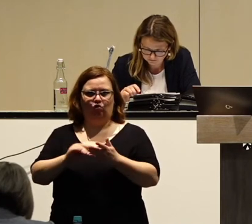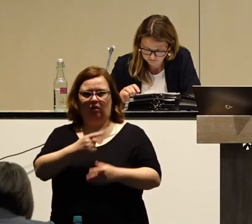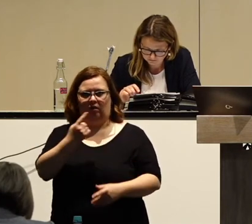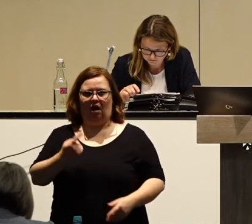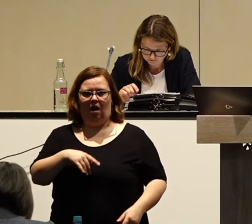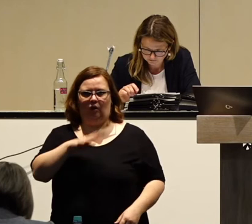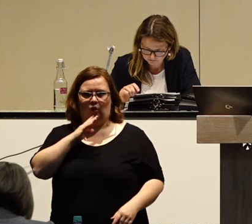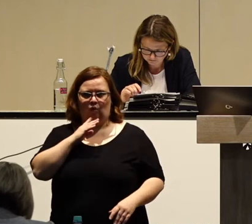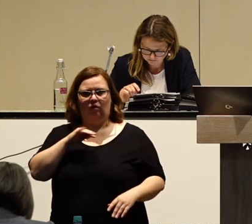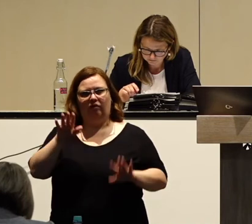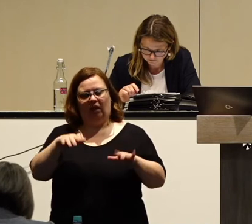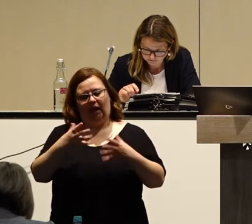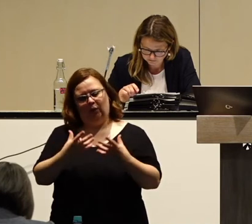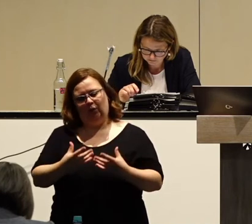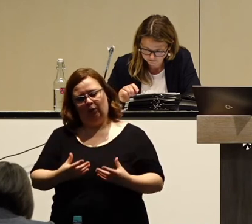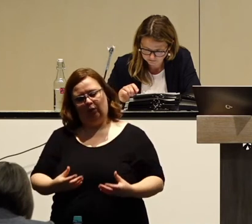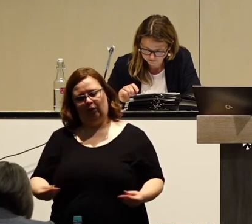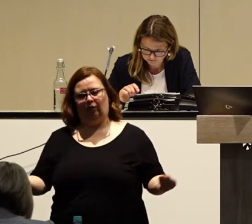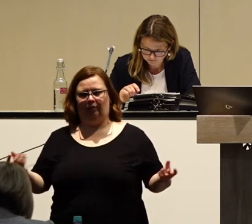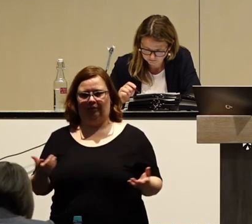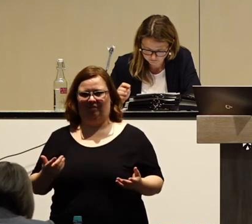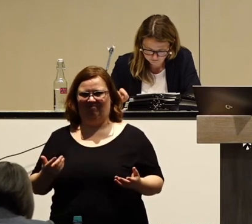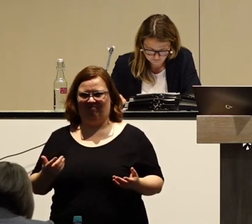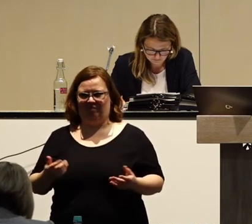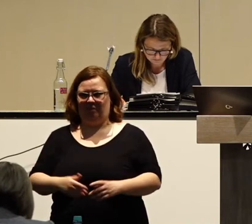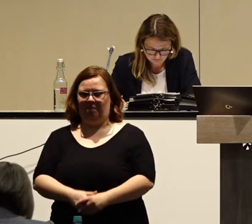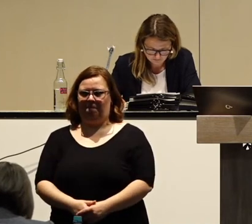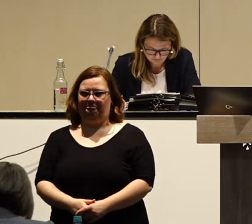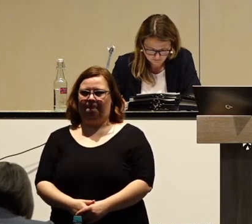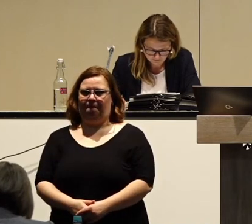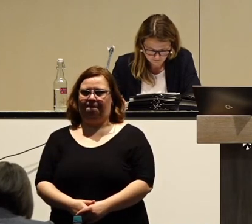den Regen, in den Boden zu sickern.